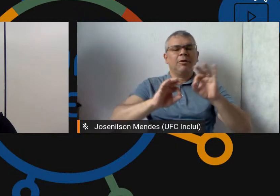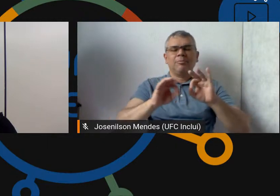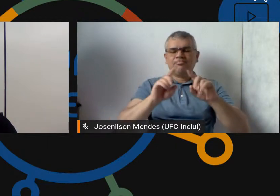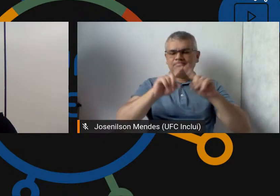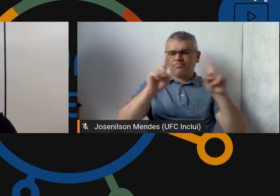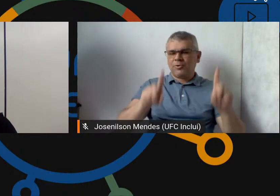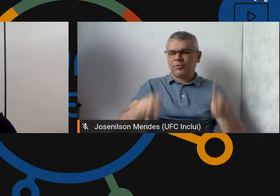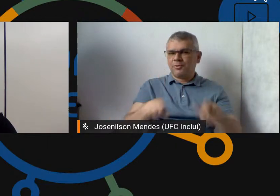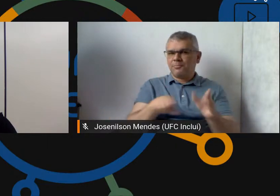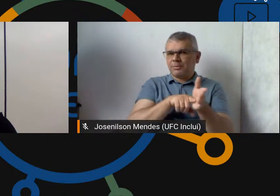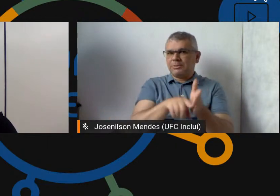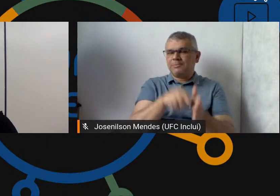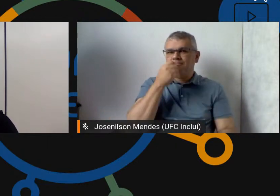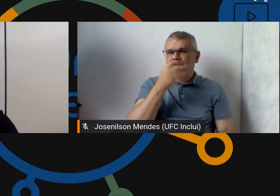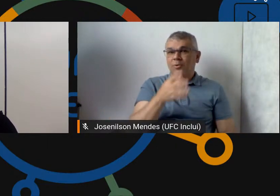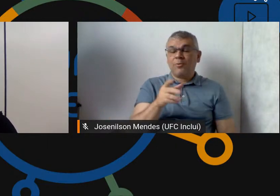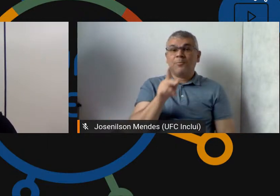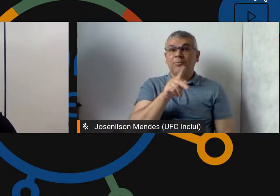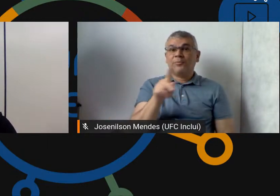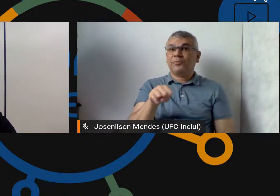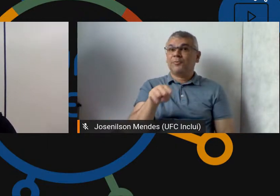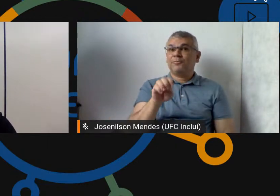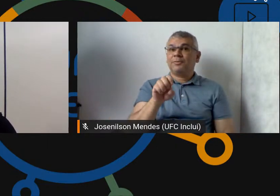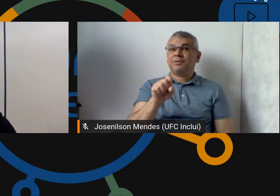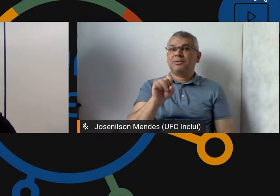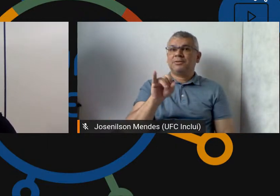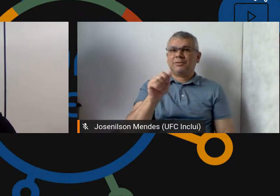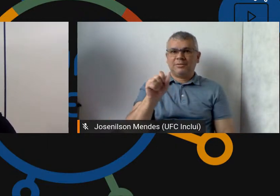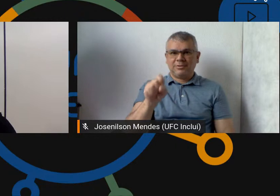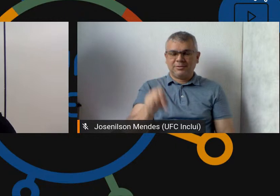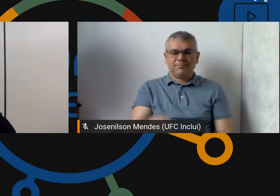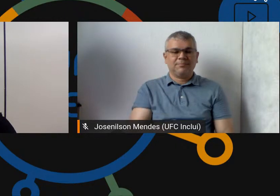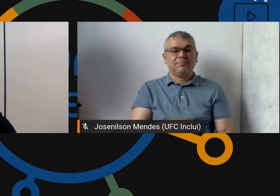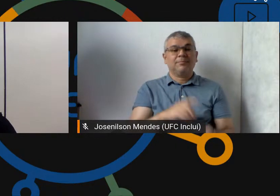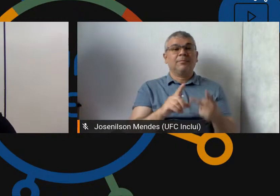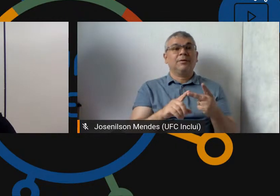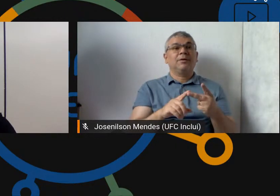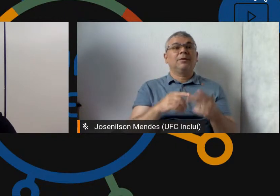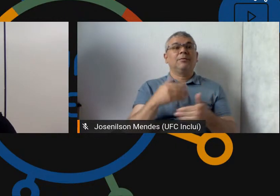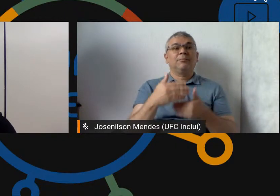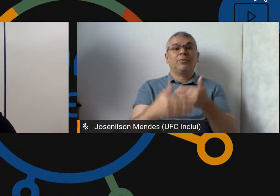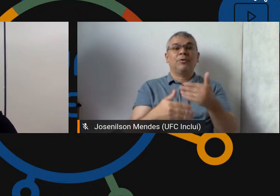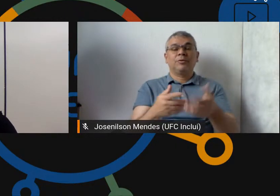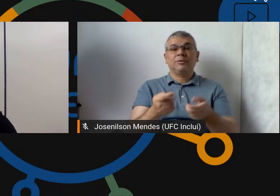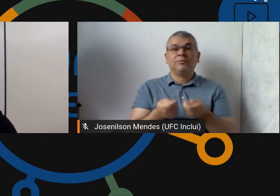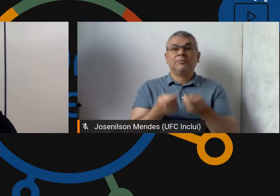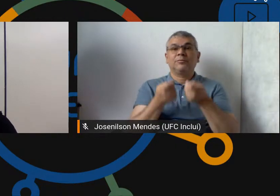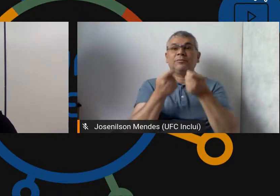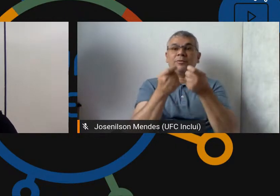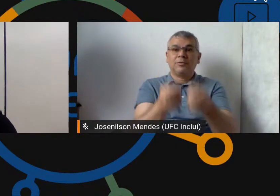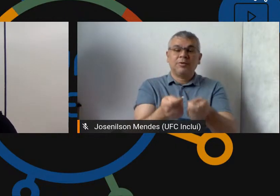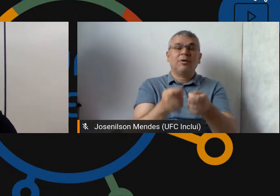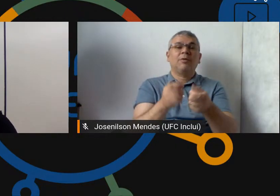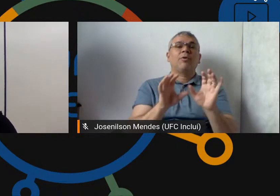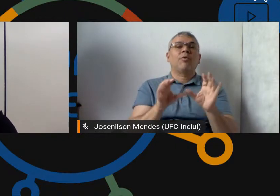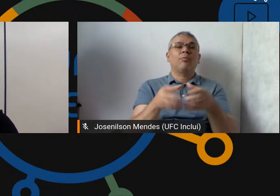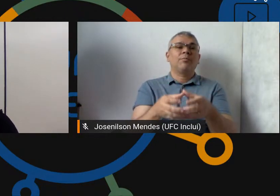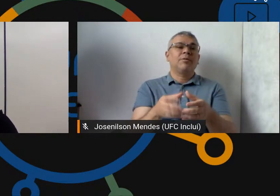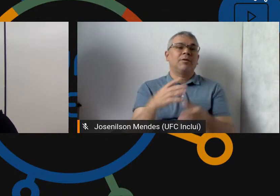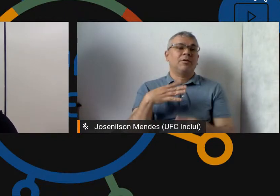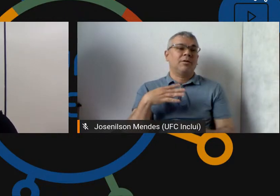professor Messias Diebe e Processos de Submissão de Projetos para Comitês de Ética, o papel do